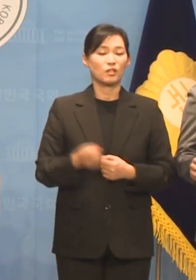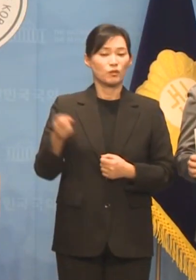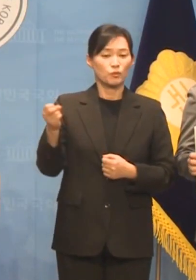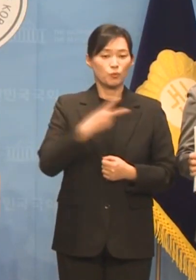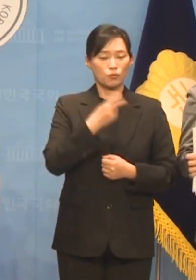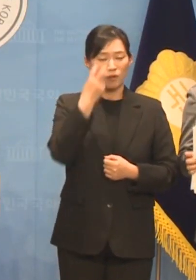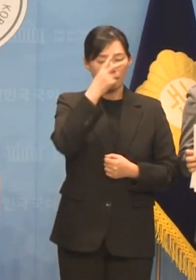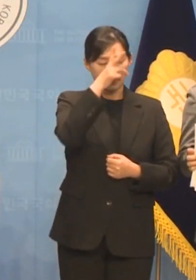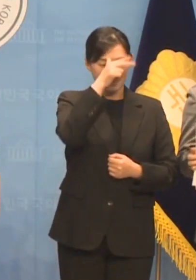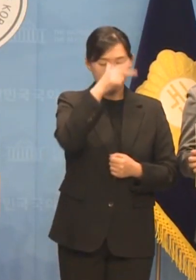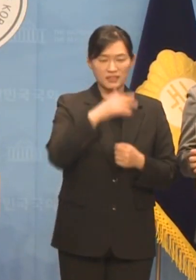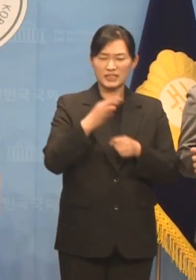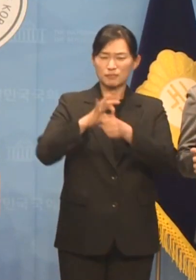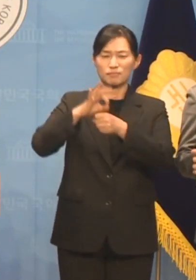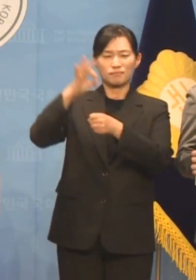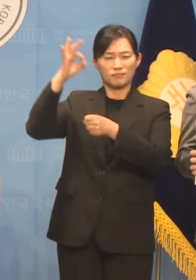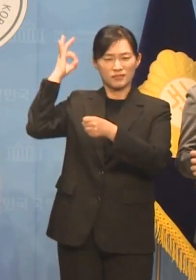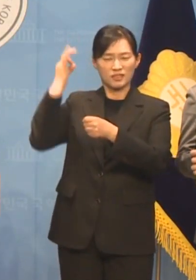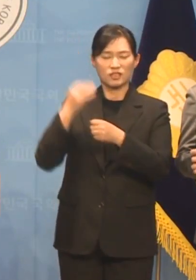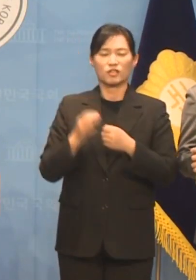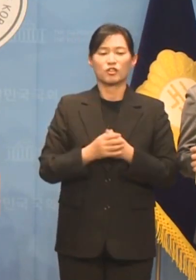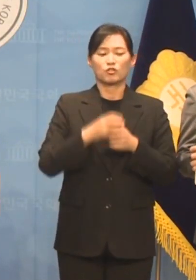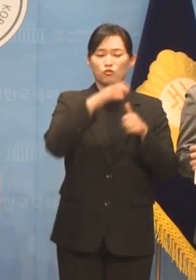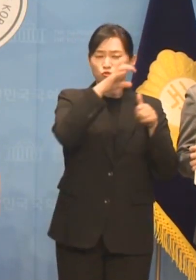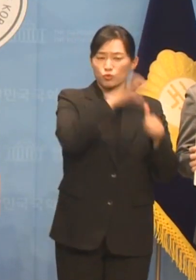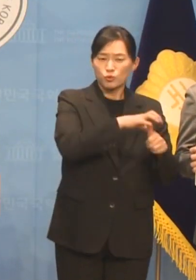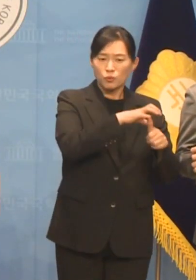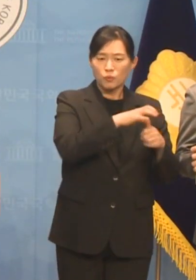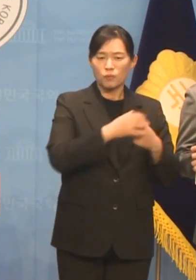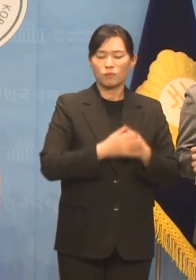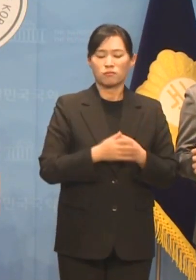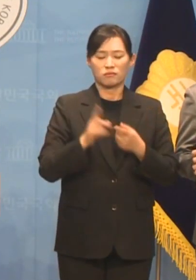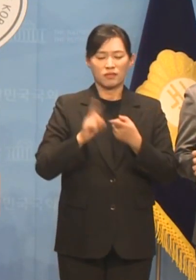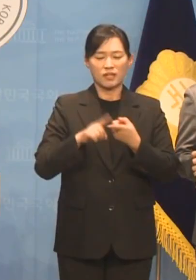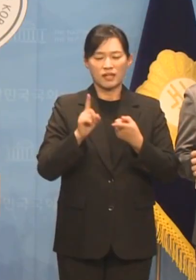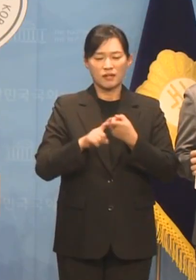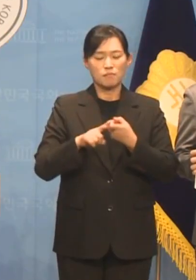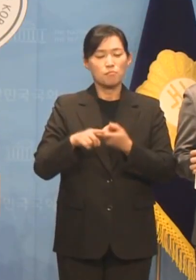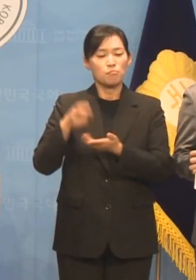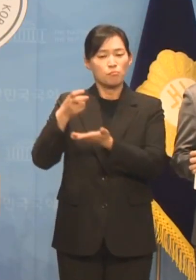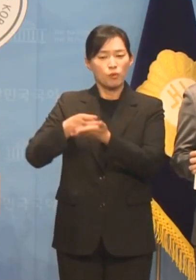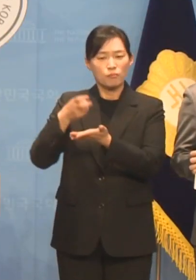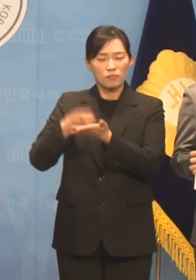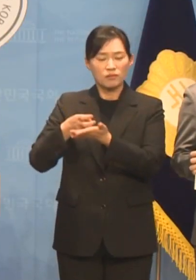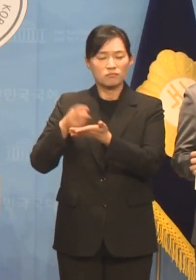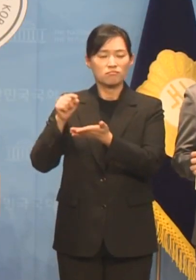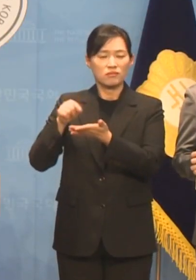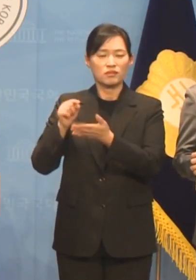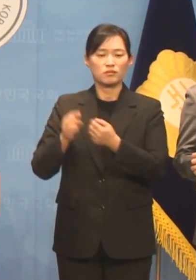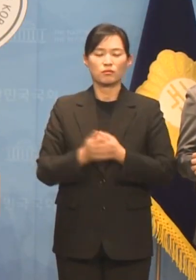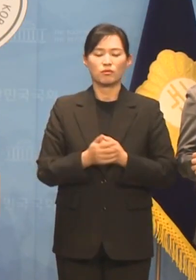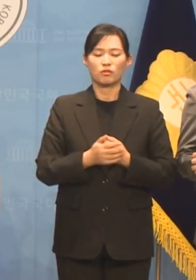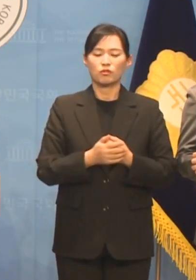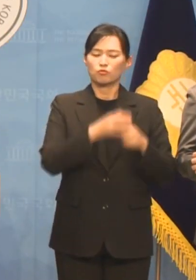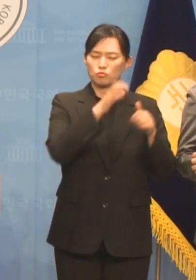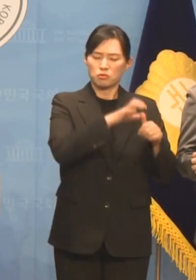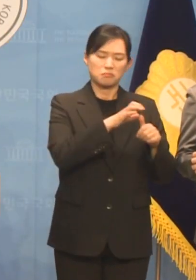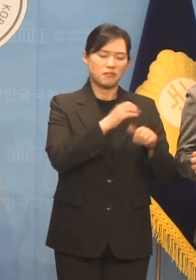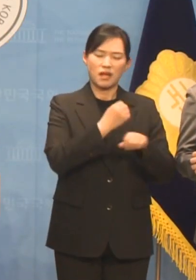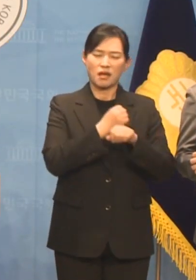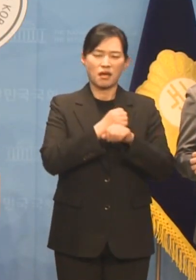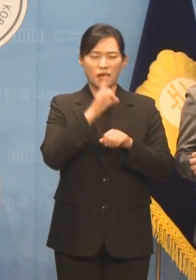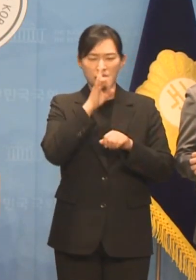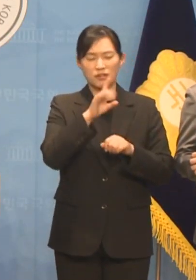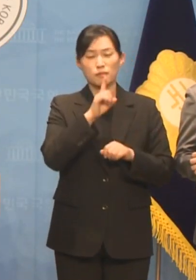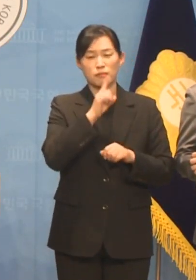또한 검찰은 이미 10년 전에 구속 집행정지에 대한 헌재의 위헌 결정을 구속 취소에는 적용하면 안 된다라는